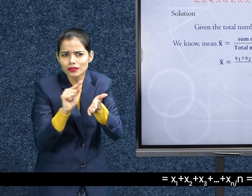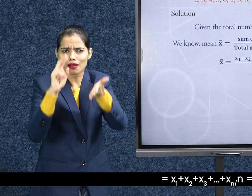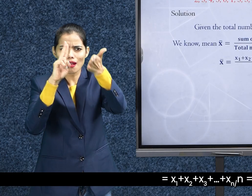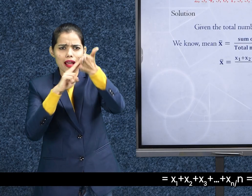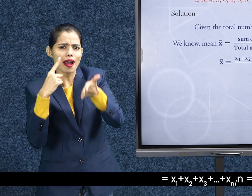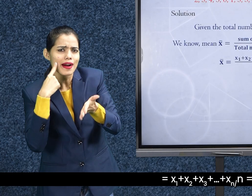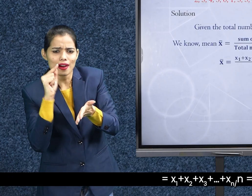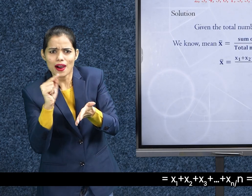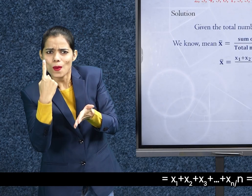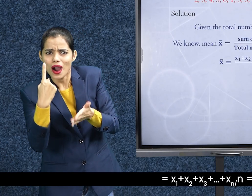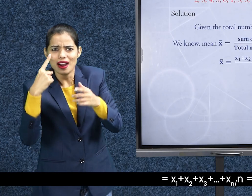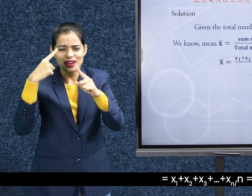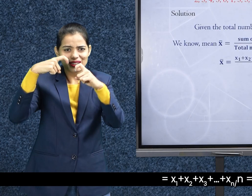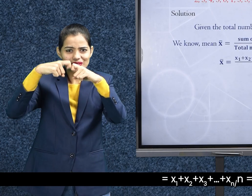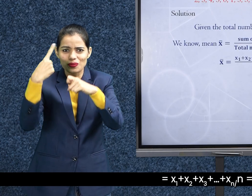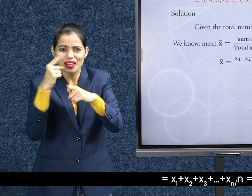xin.